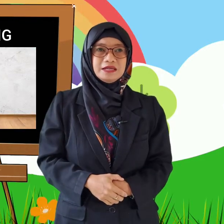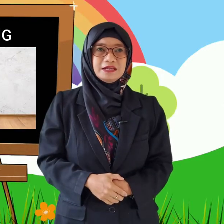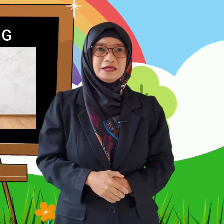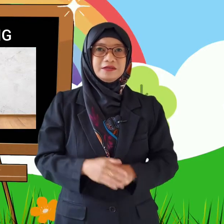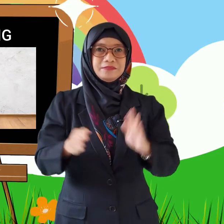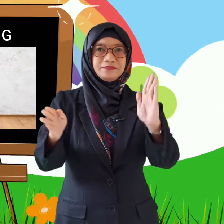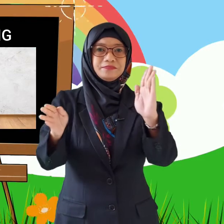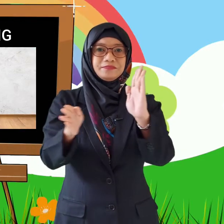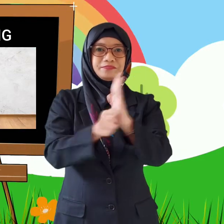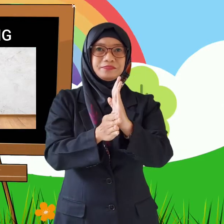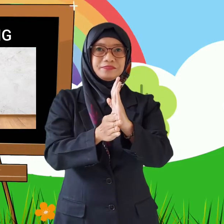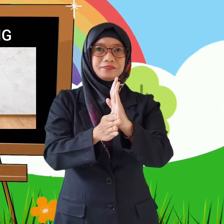Dinding.